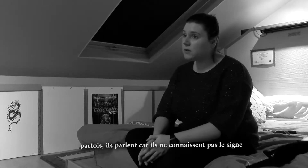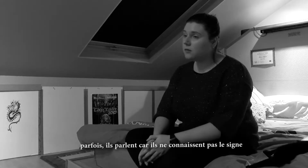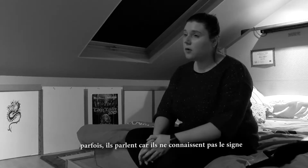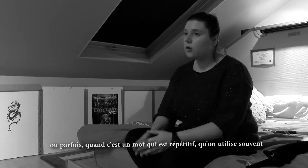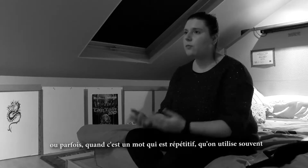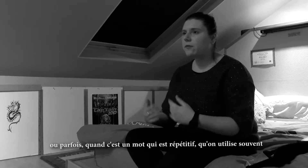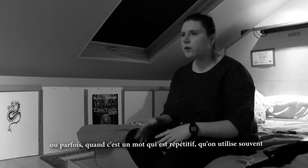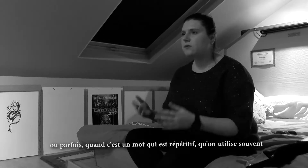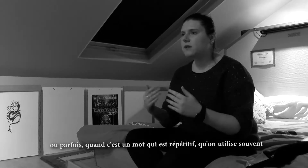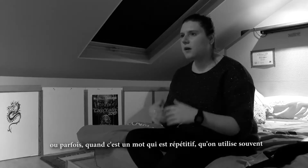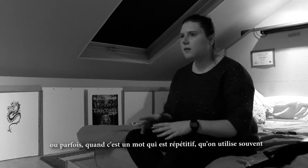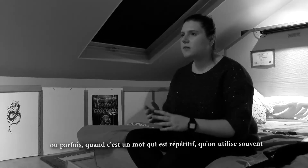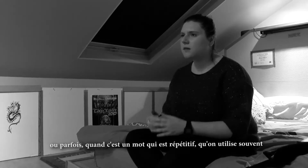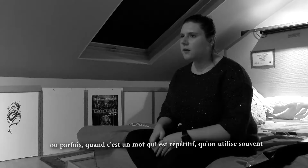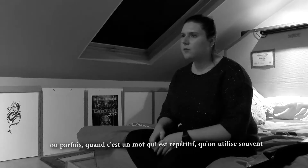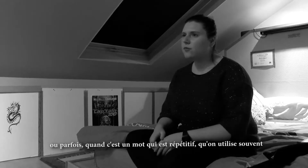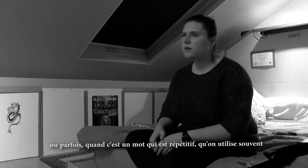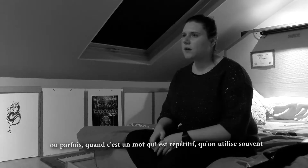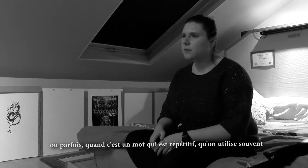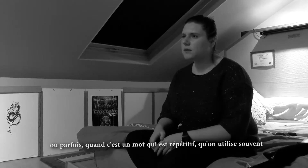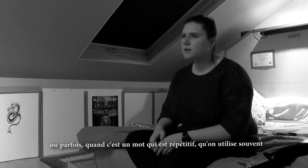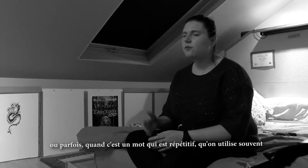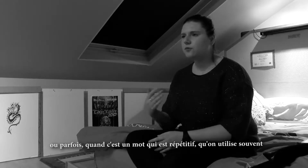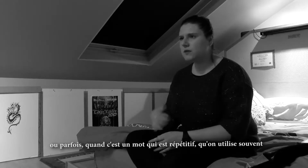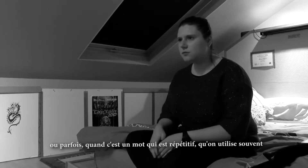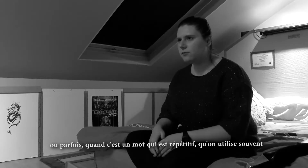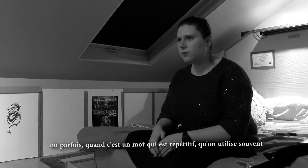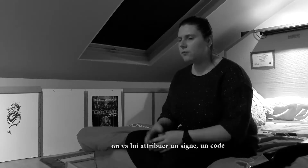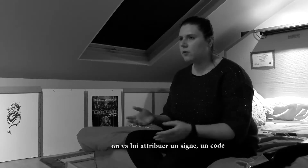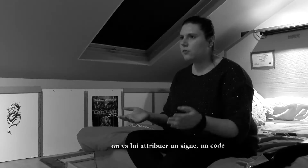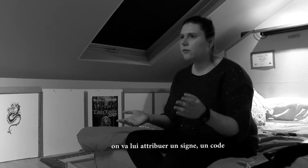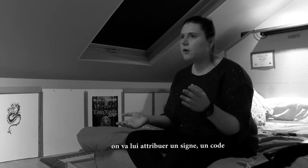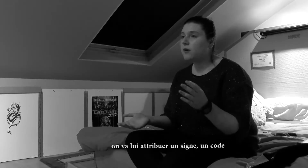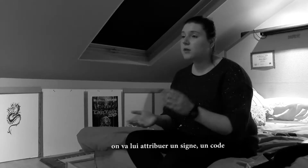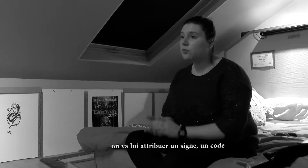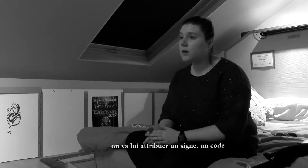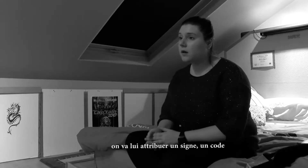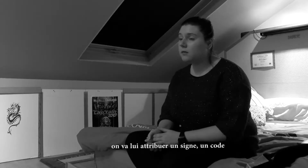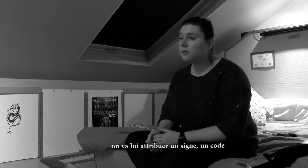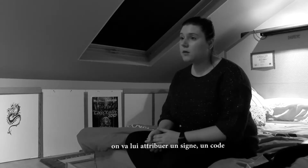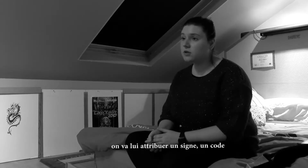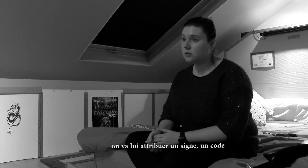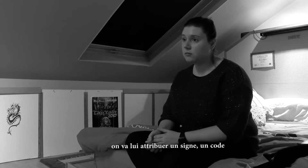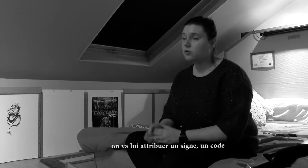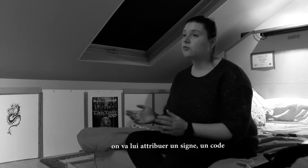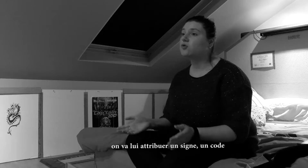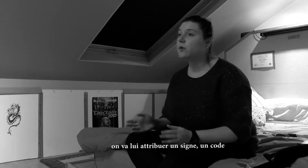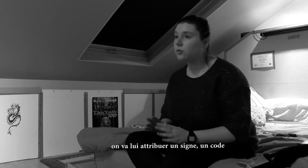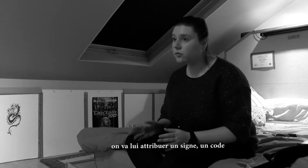signe ou parfois quand c'est un un mot qui est répétitif, qu'on utilise souvent, on va lui attribuer un un signe parce qu'on se dit bah comme